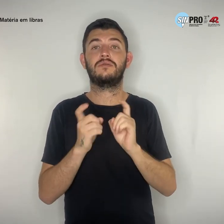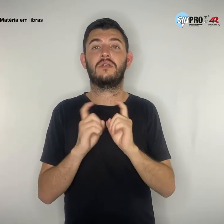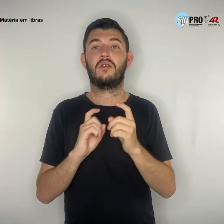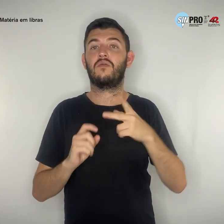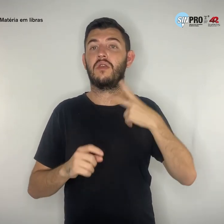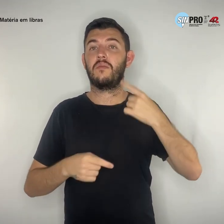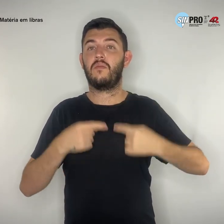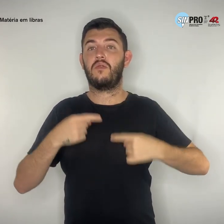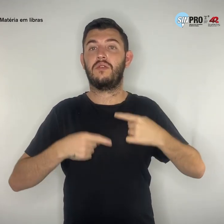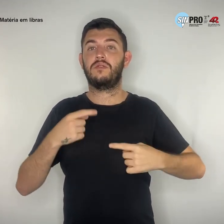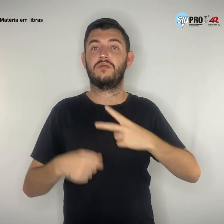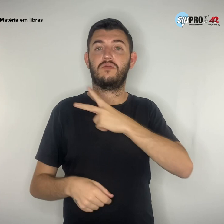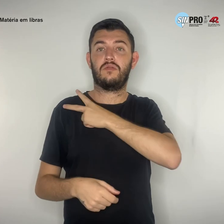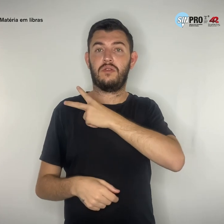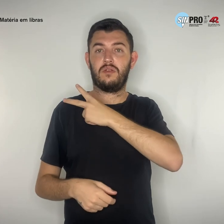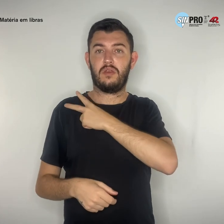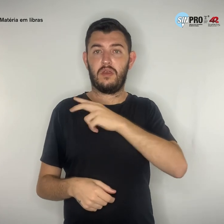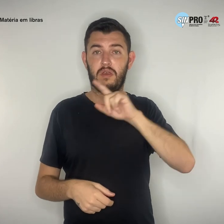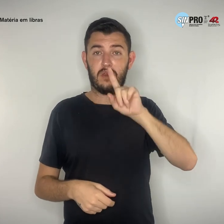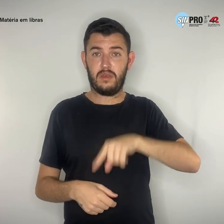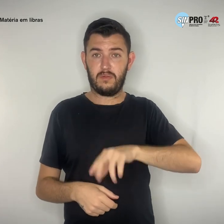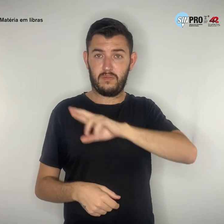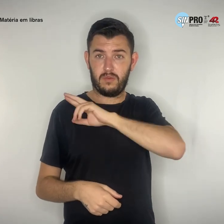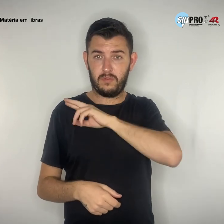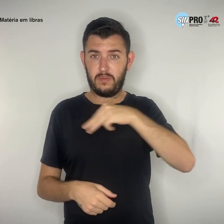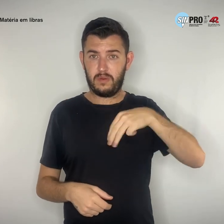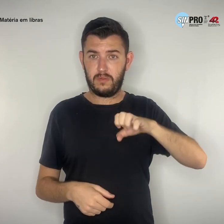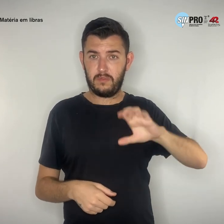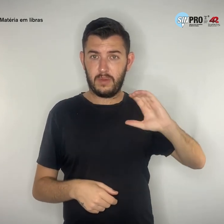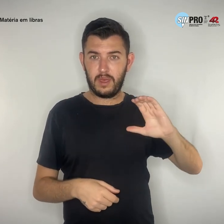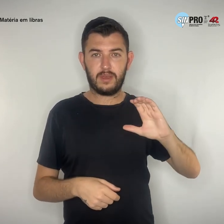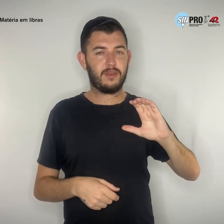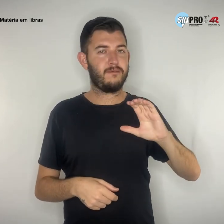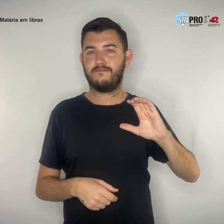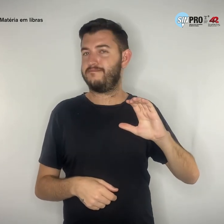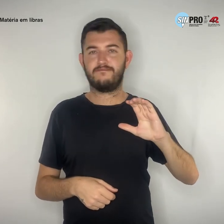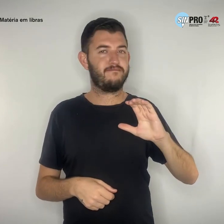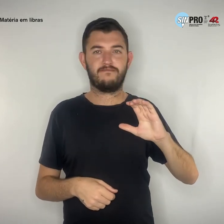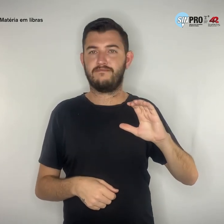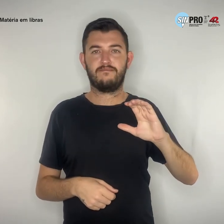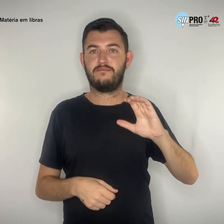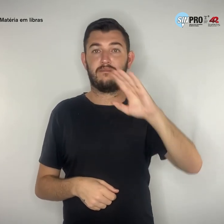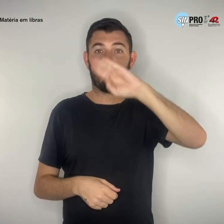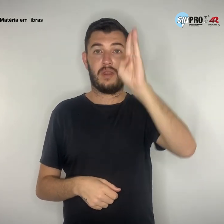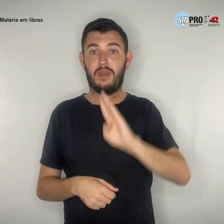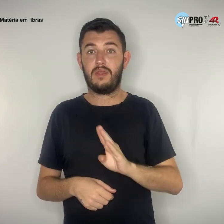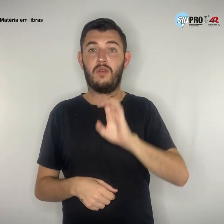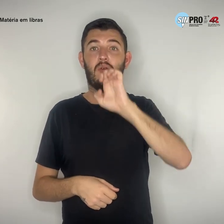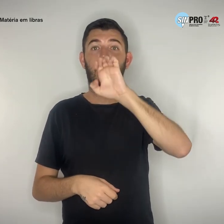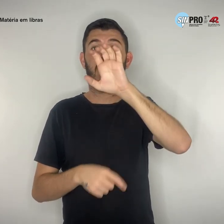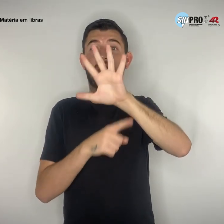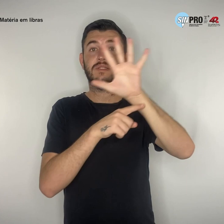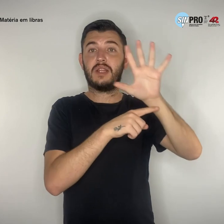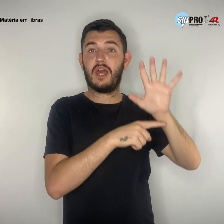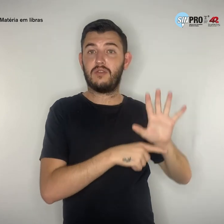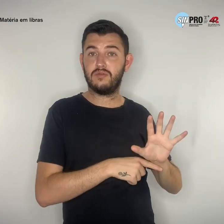ensino médio não é o MEC, são os estados brasileiros. Eles são responsáveis